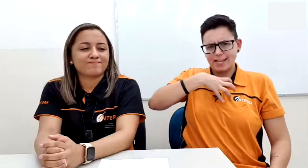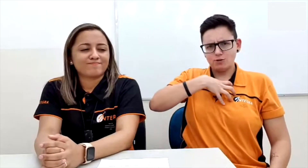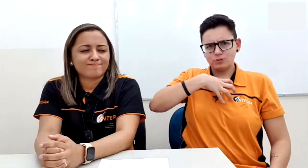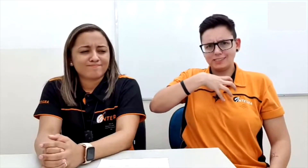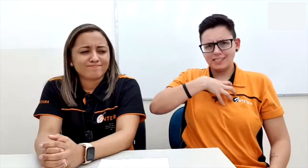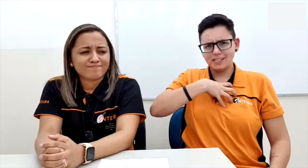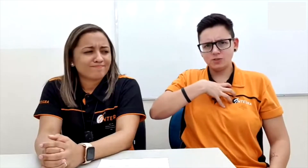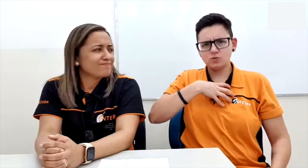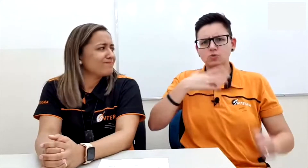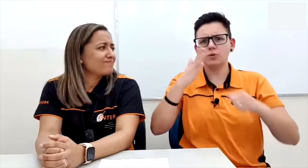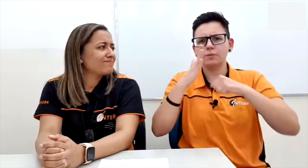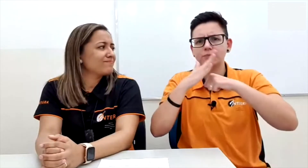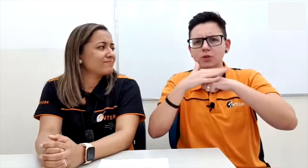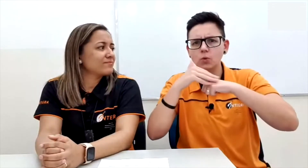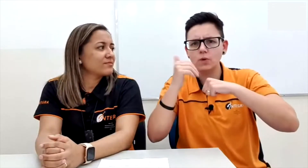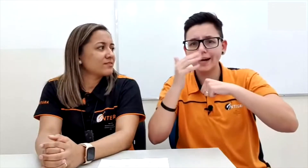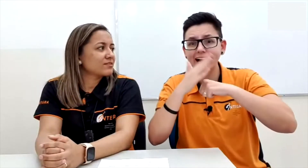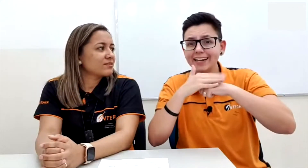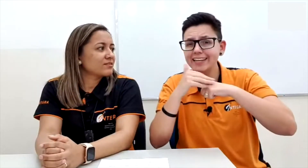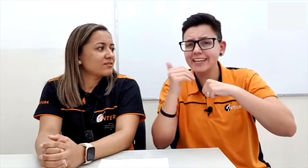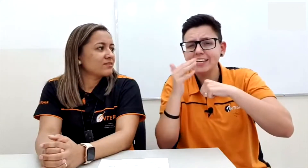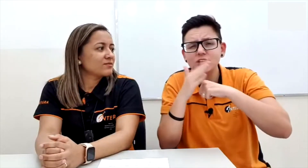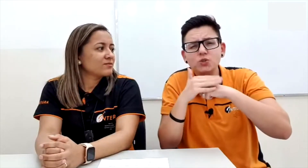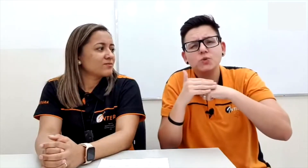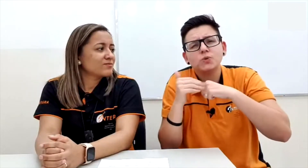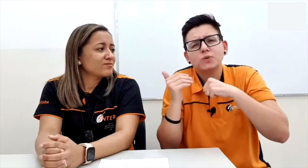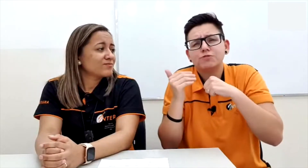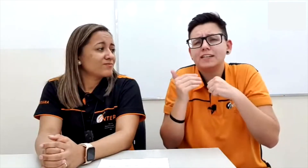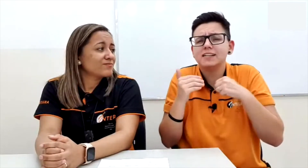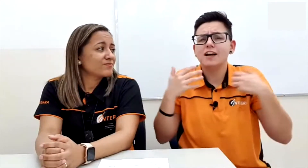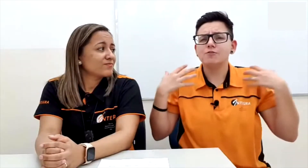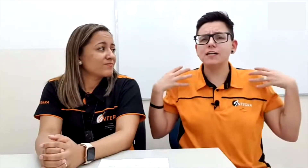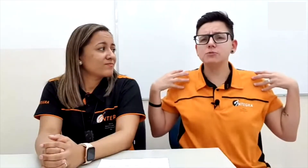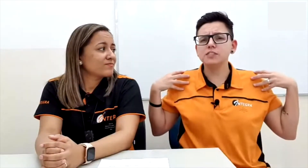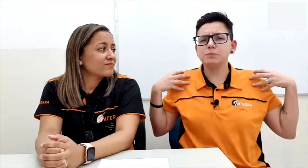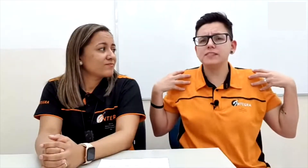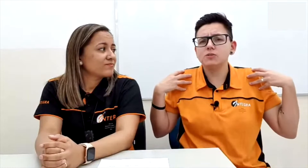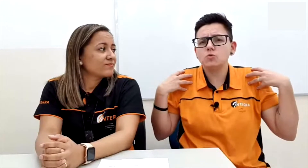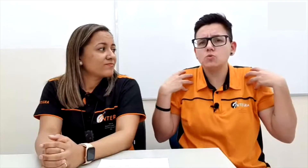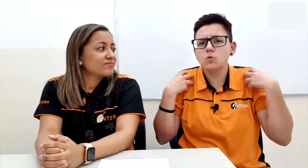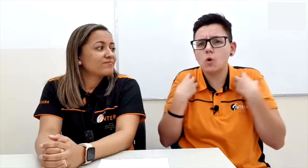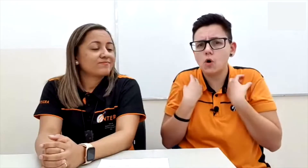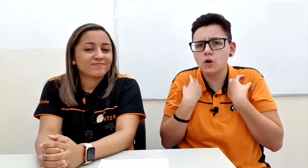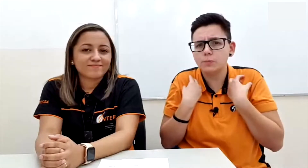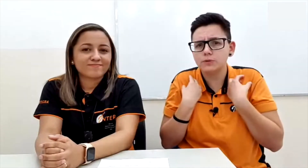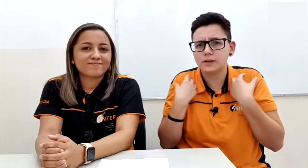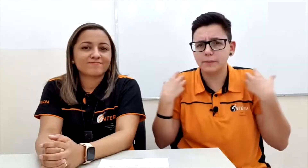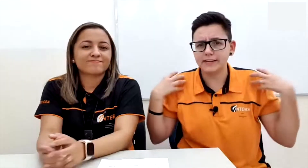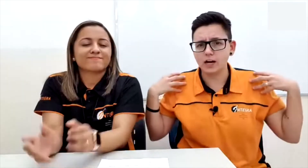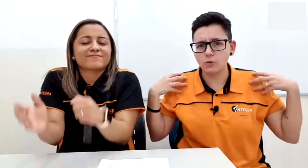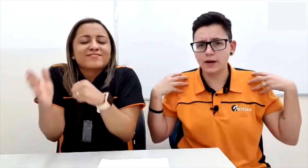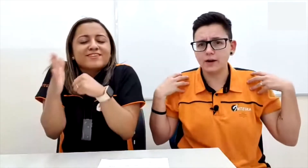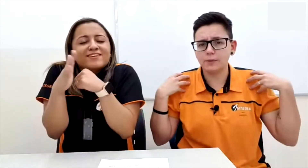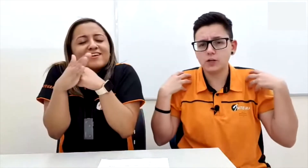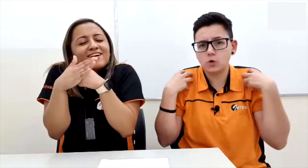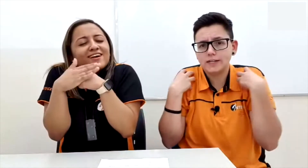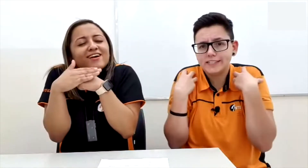Eu sinto um carinho, faz uma expressão com o corpo também, dá uma encolhida